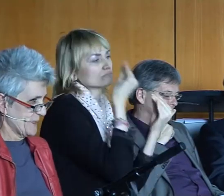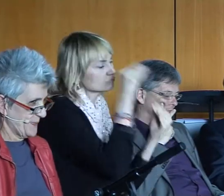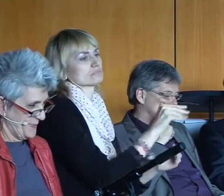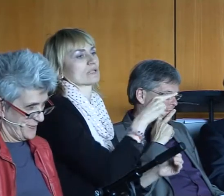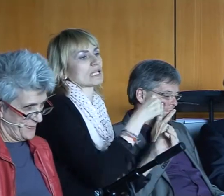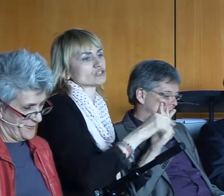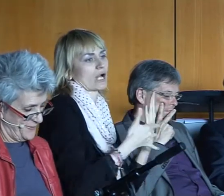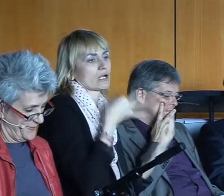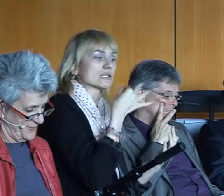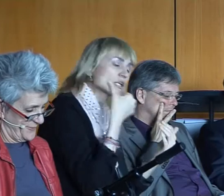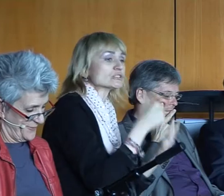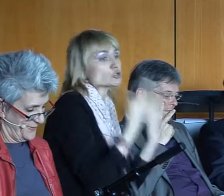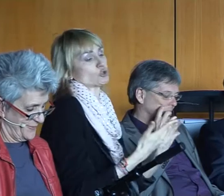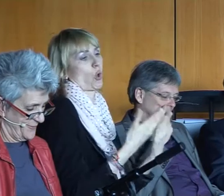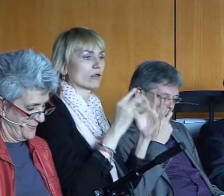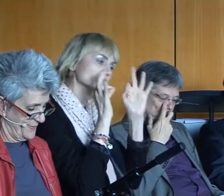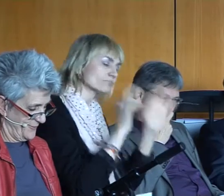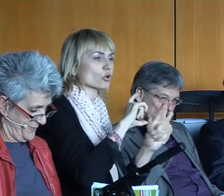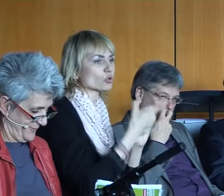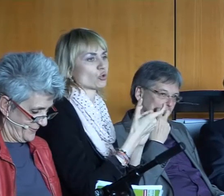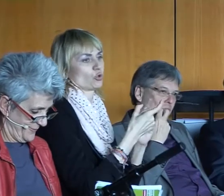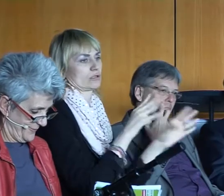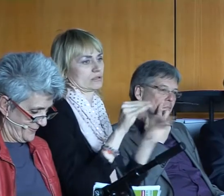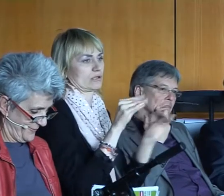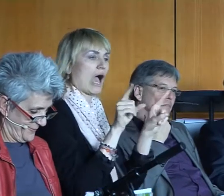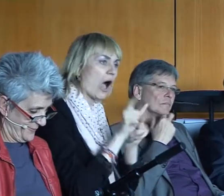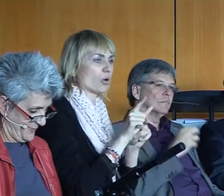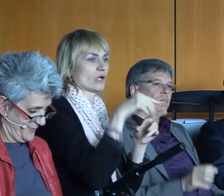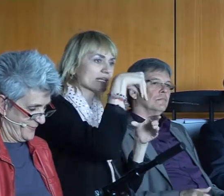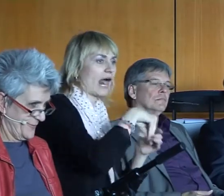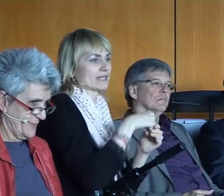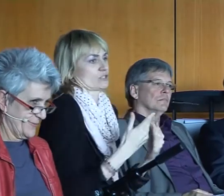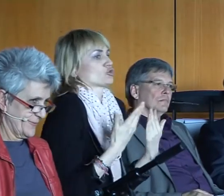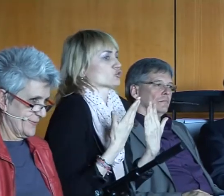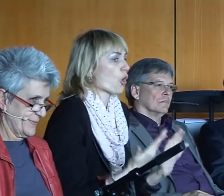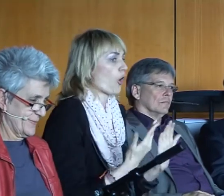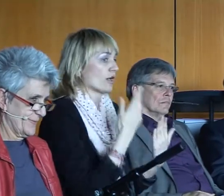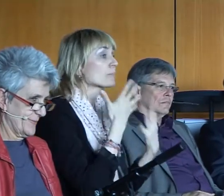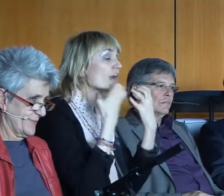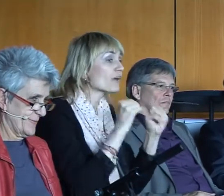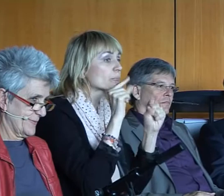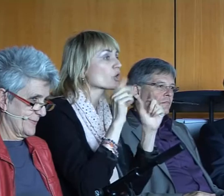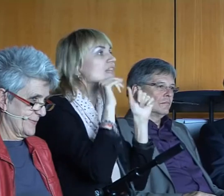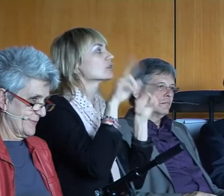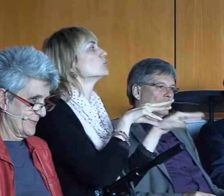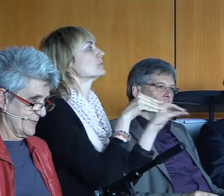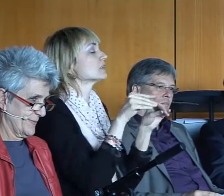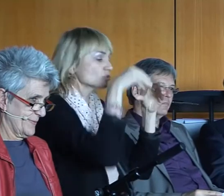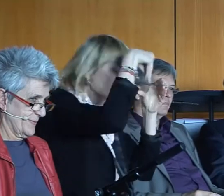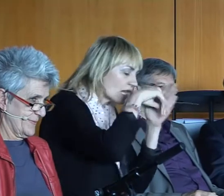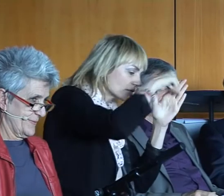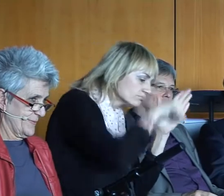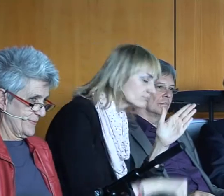wird dann betont in jener, in welchen Form das aktuell ist. Und das muss ja auch kulturspezifisch gebracht werden.